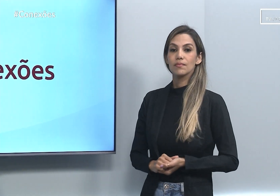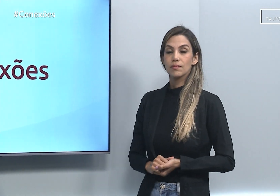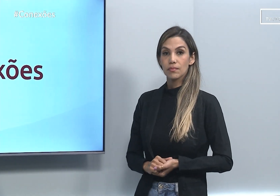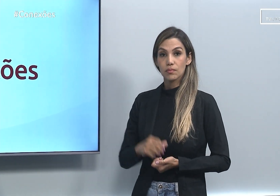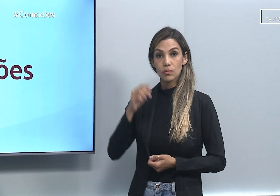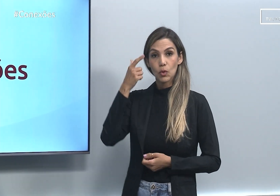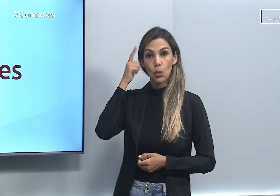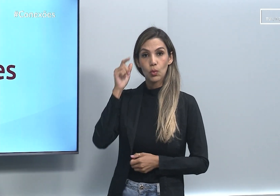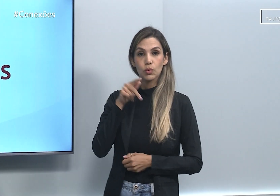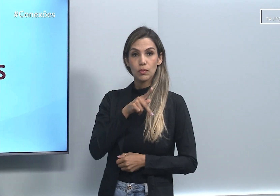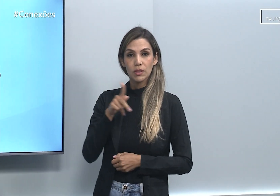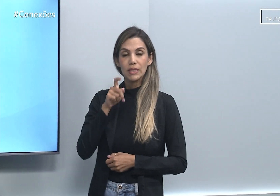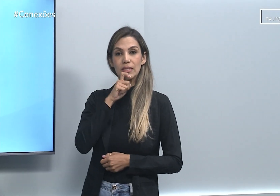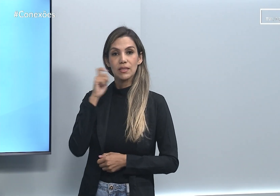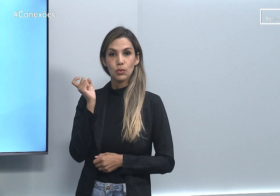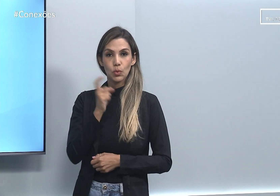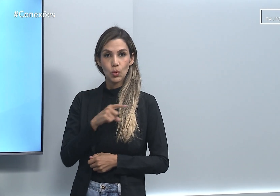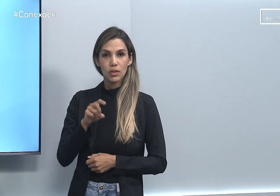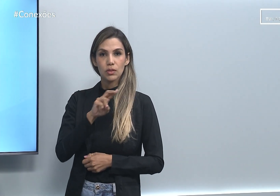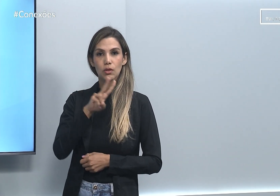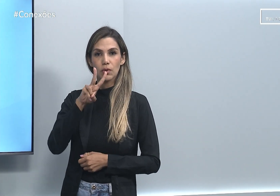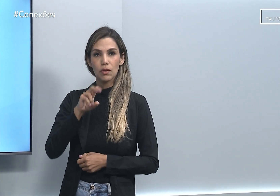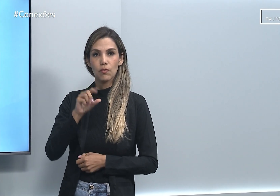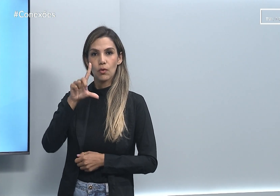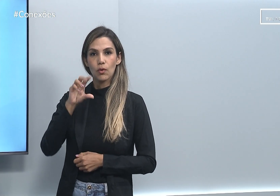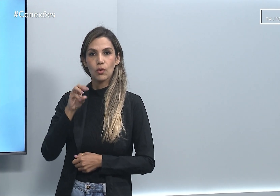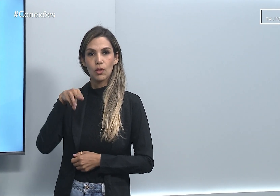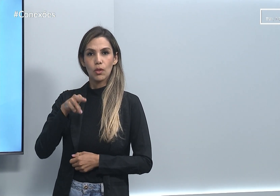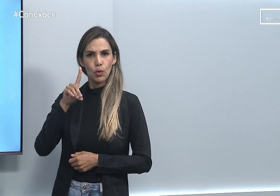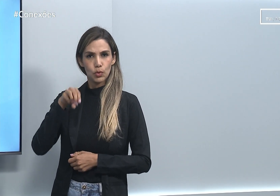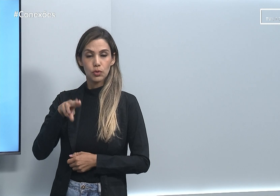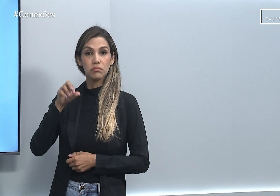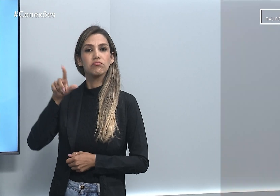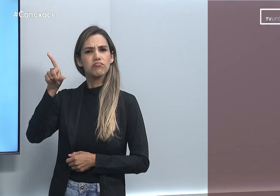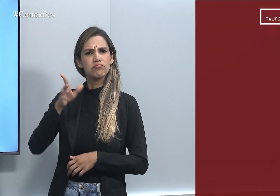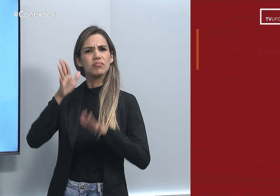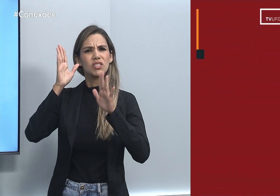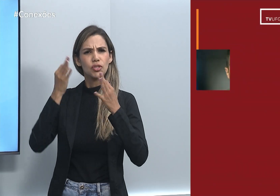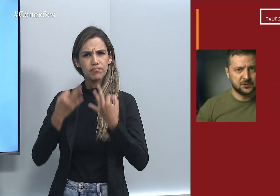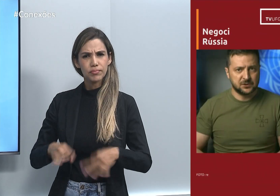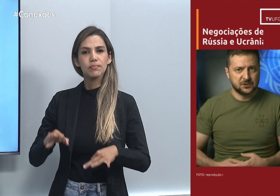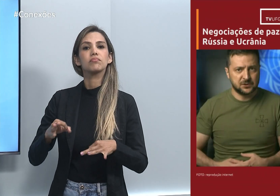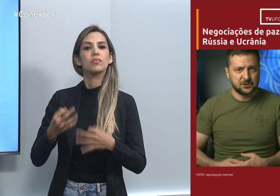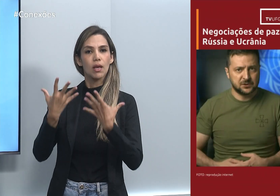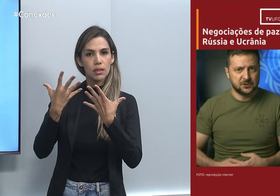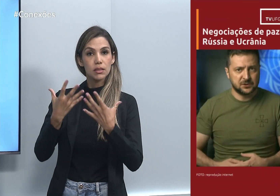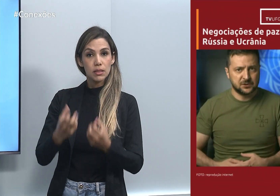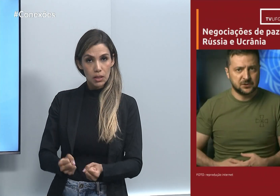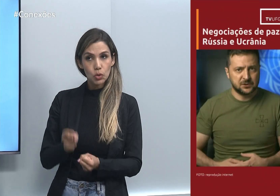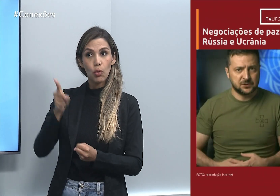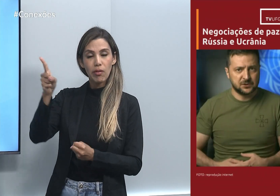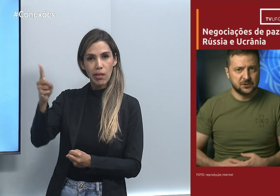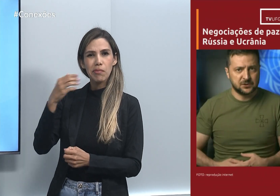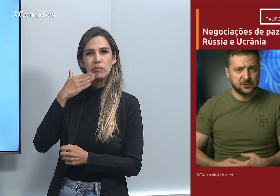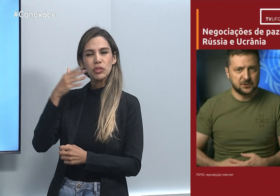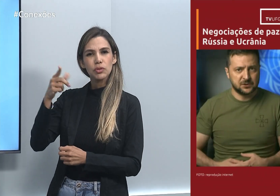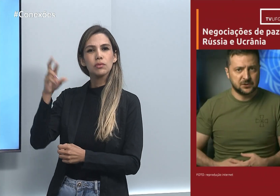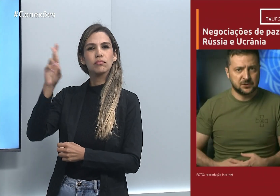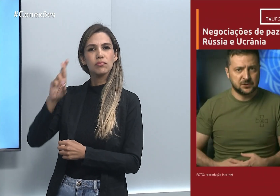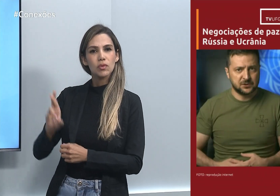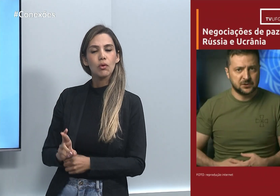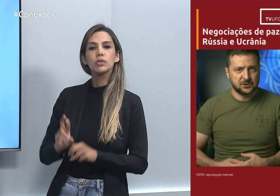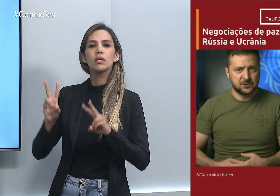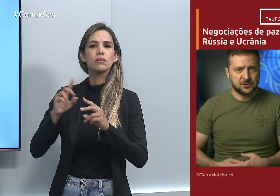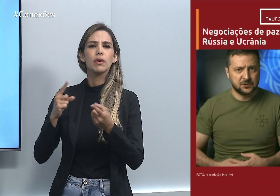Ontem, o presidente da Ucrânia, Volodymyr Zelensky, confirmou que aceitou o pedido da Rússia para uma reunião